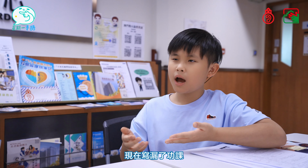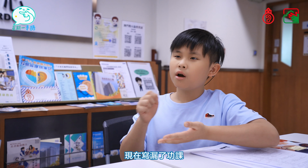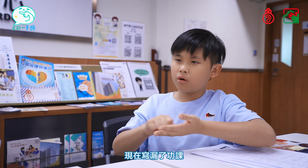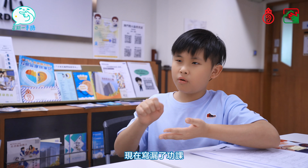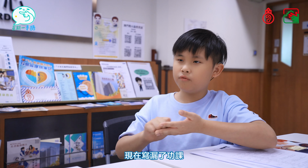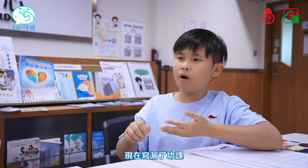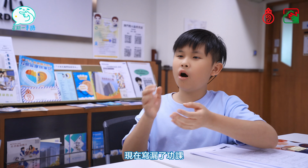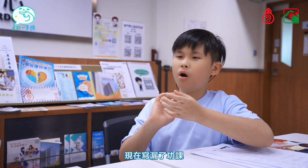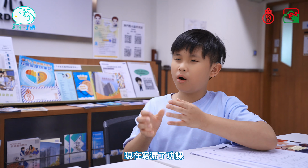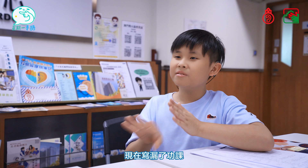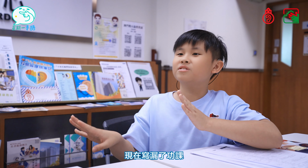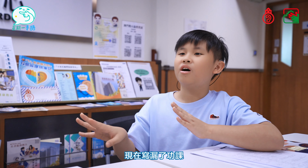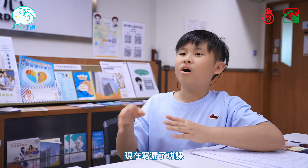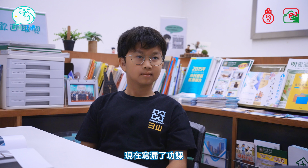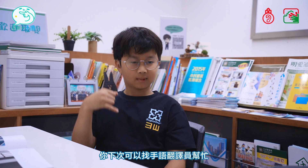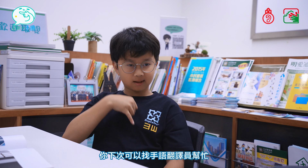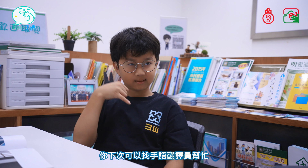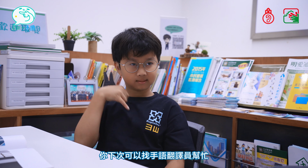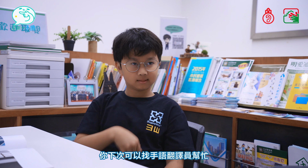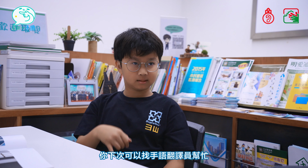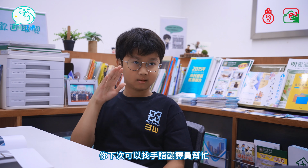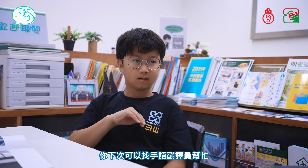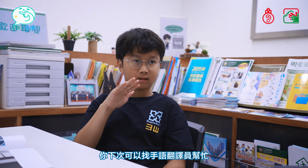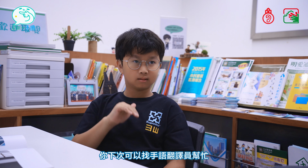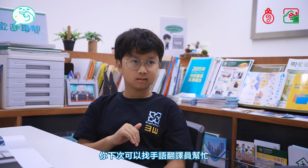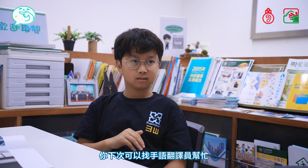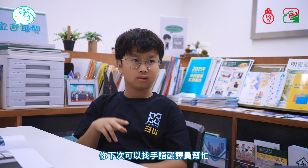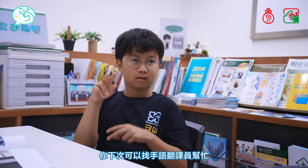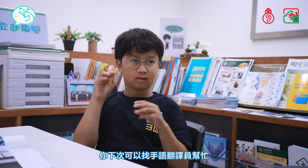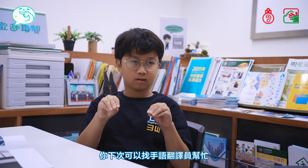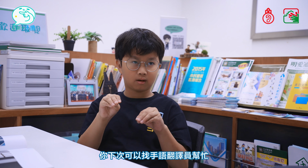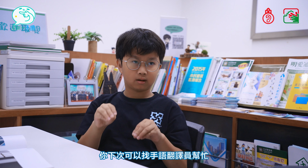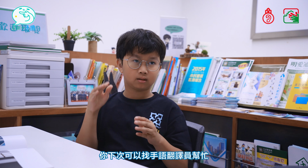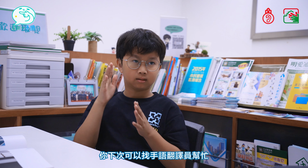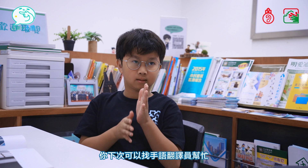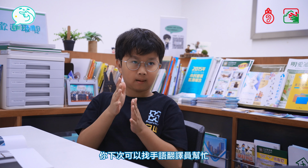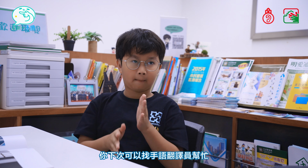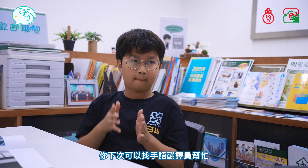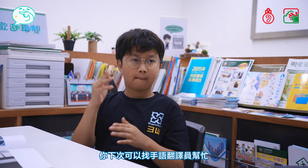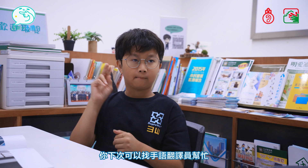做漏咗功課添。 下次啊，你可以約手語翻譯員幫手啊嘛。